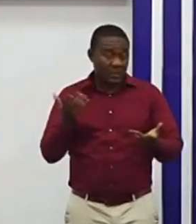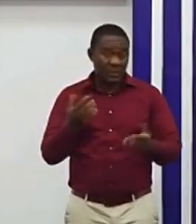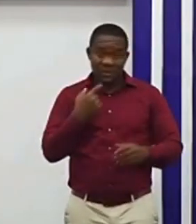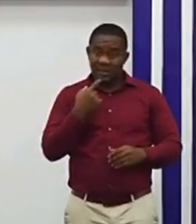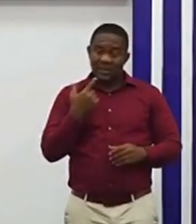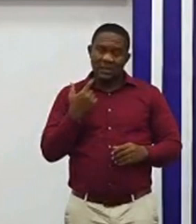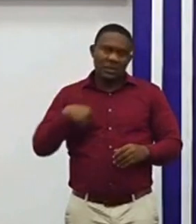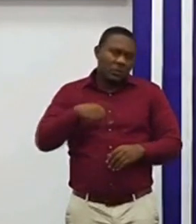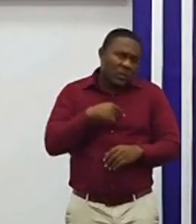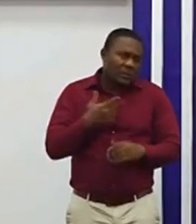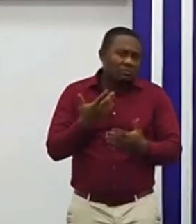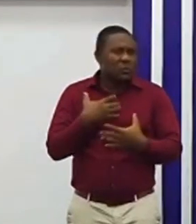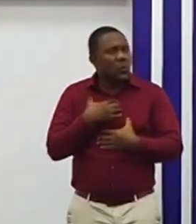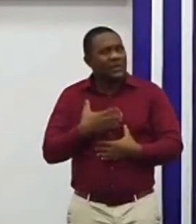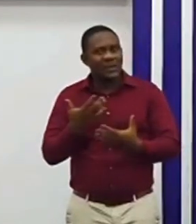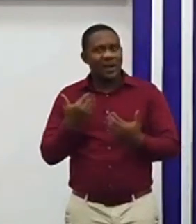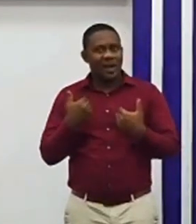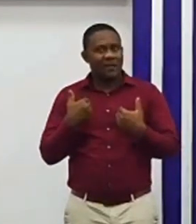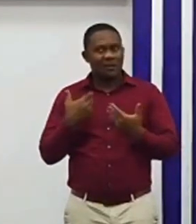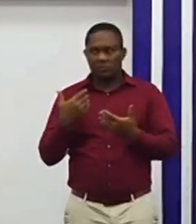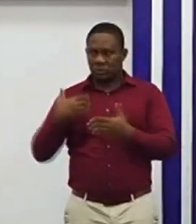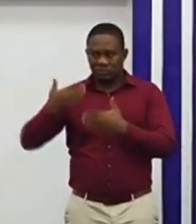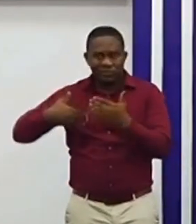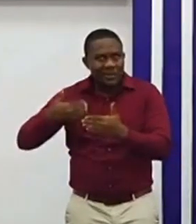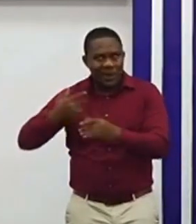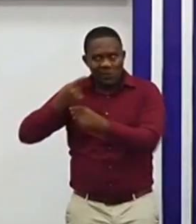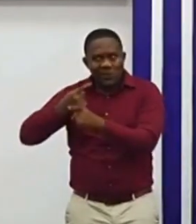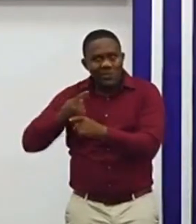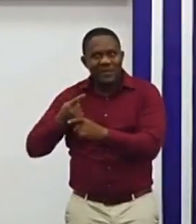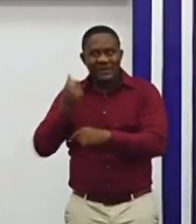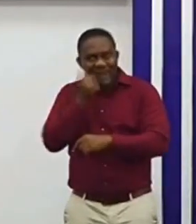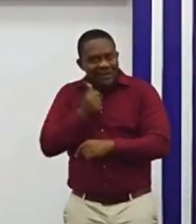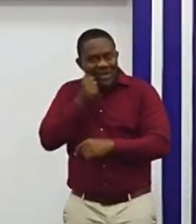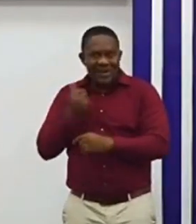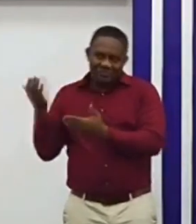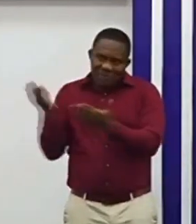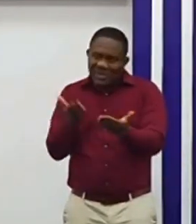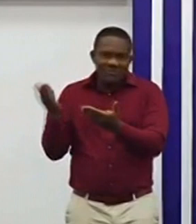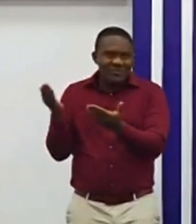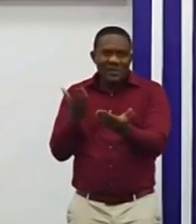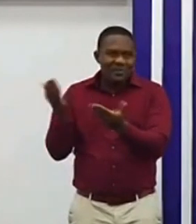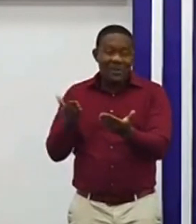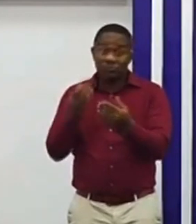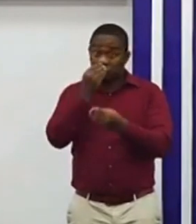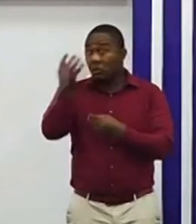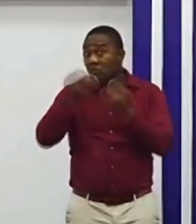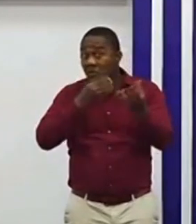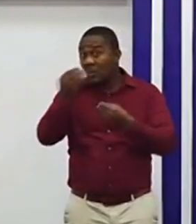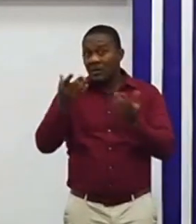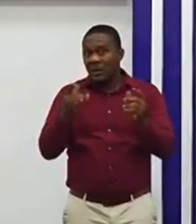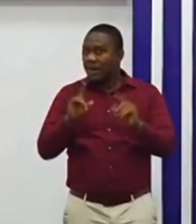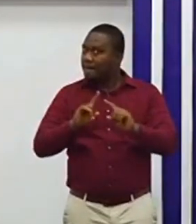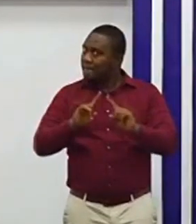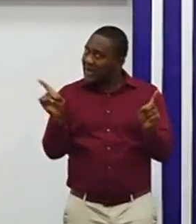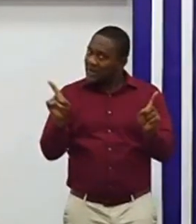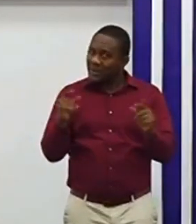poɔ, noba pie ne bonyen, yomo da zue, yomo lezaata. Noba banaare meŋ yomo da yie, a ŋa